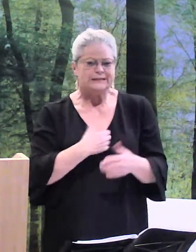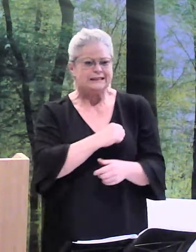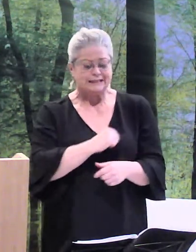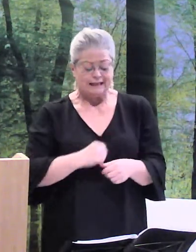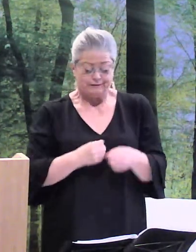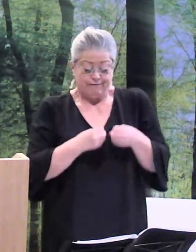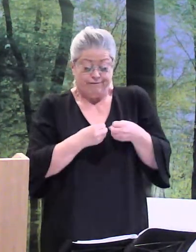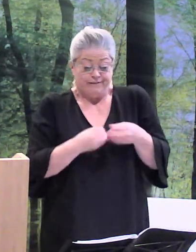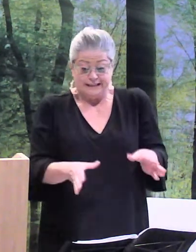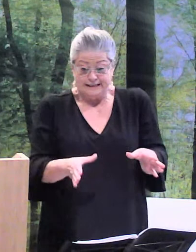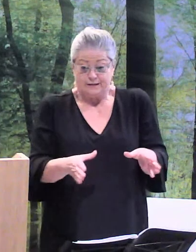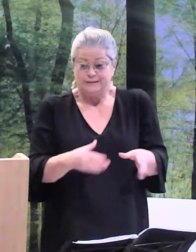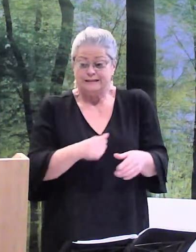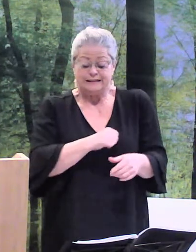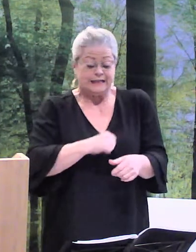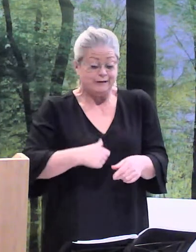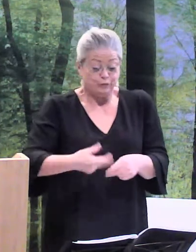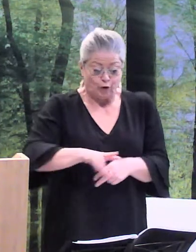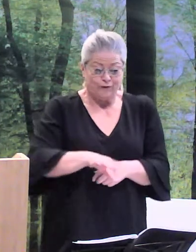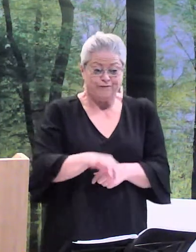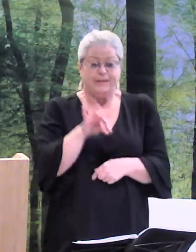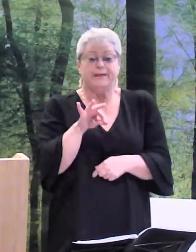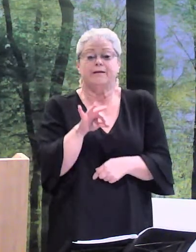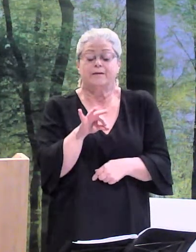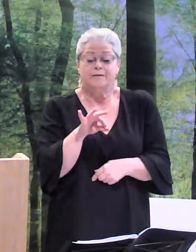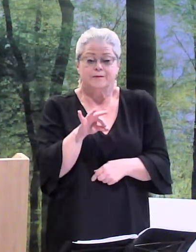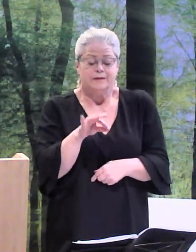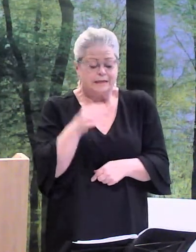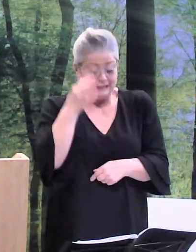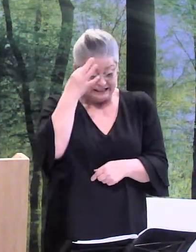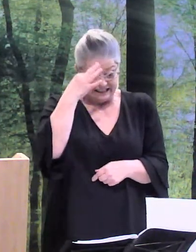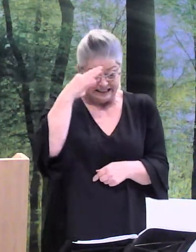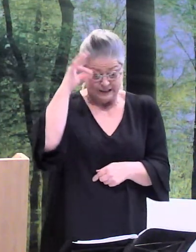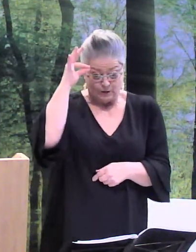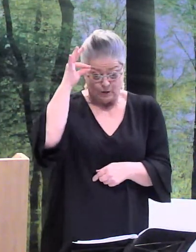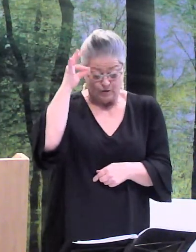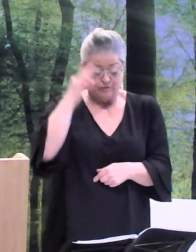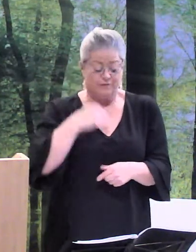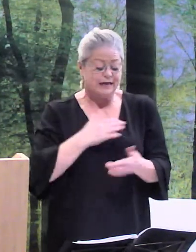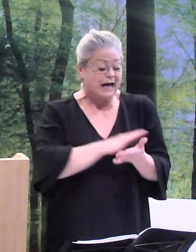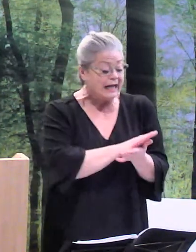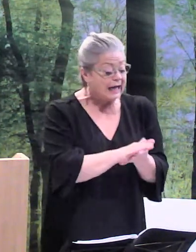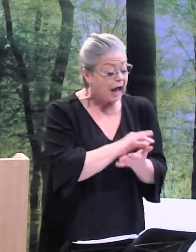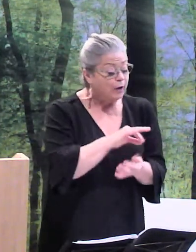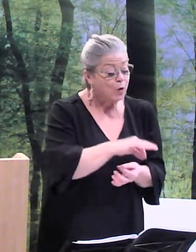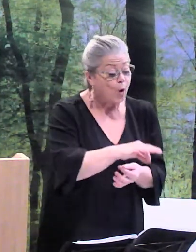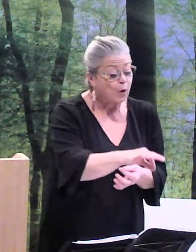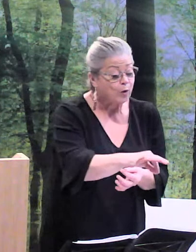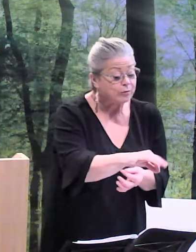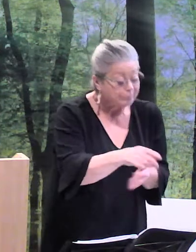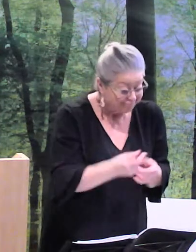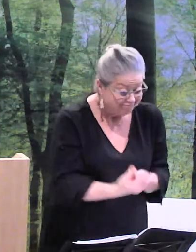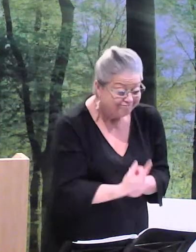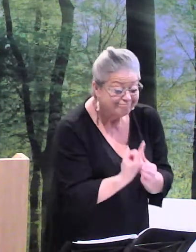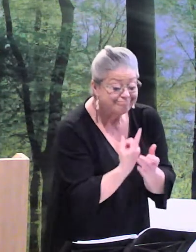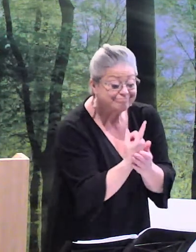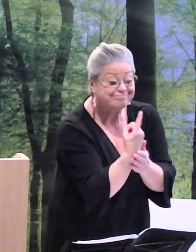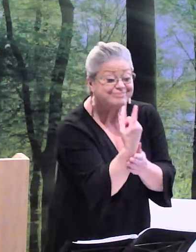Zichzelf verliezen om zichzelf te vinden. Het risico nemen van de graankorrel om vruchten voor te